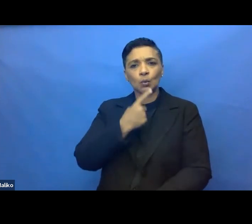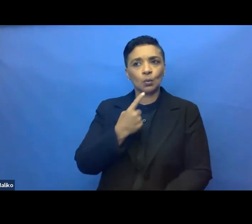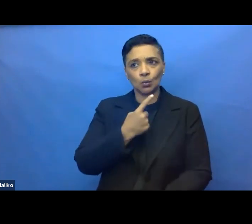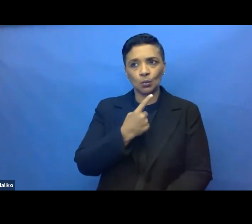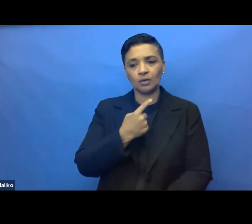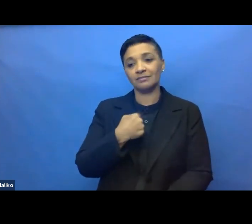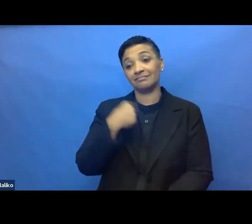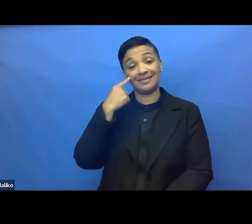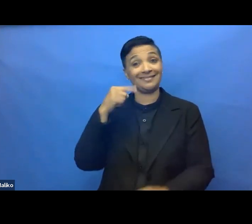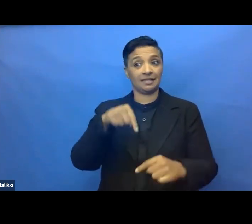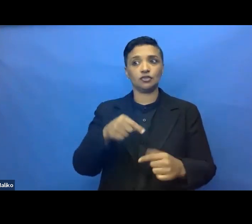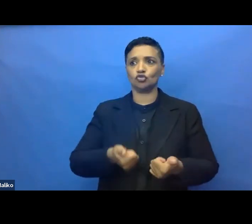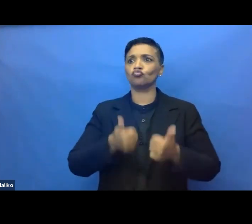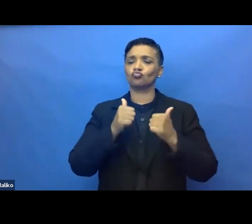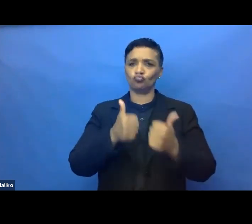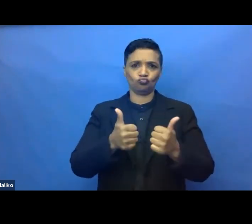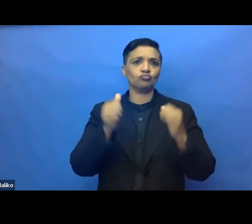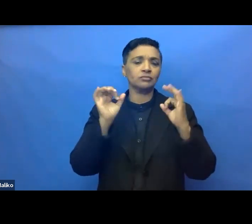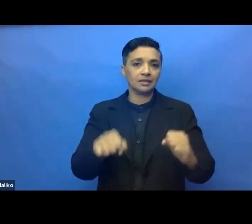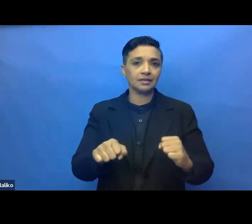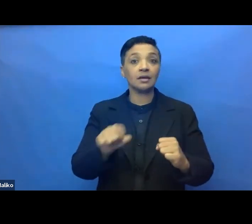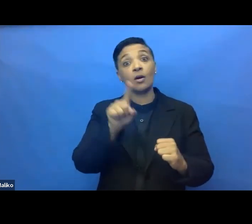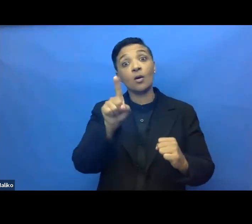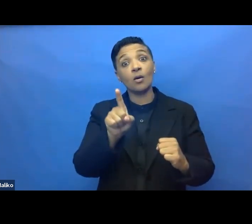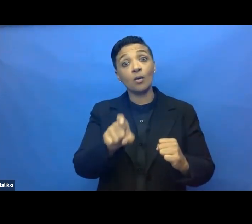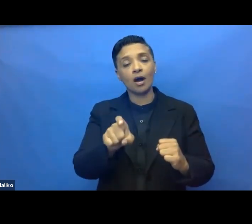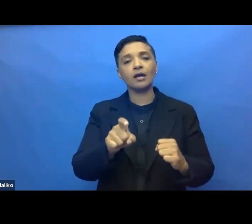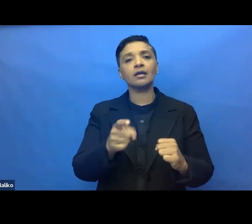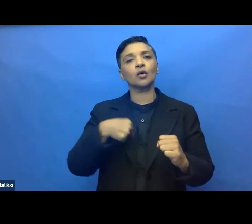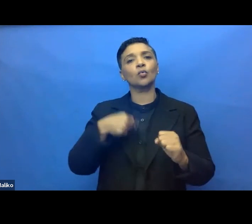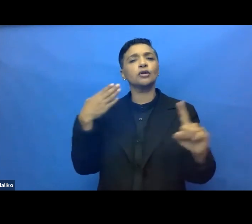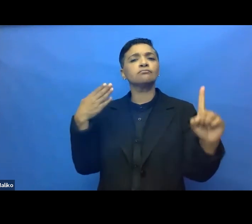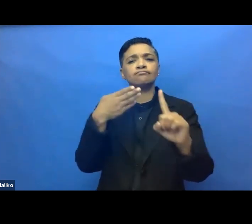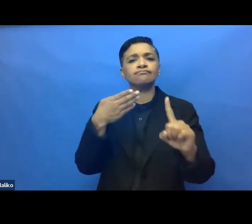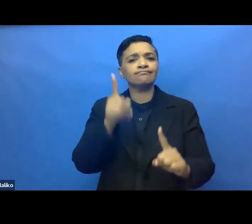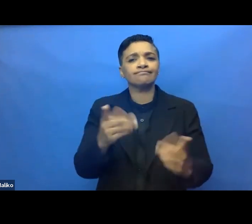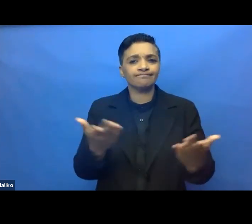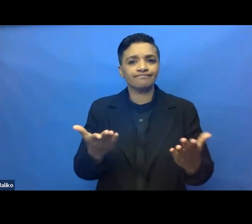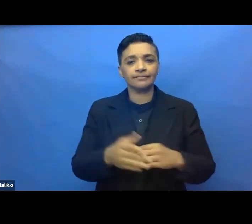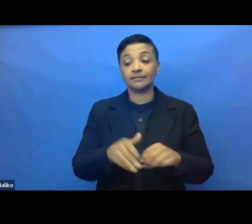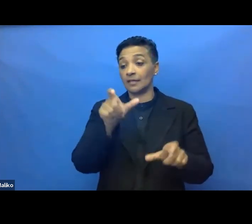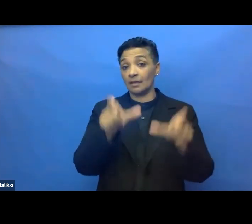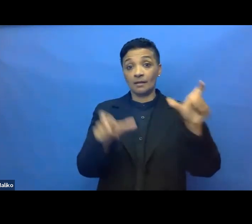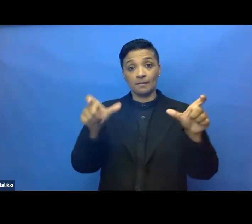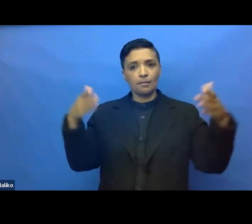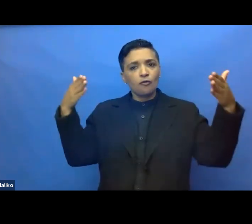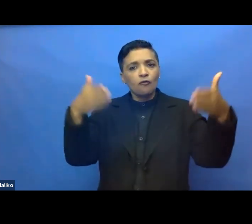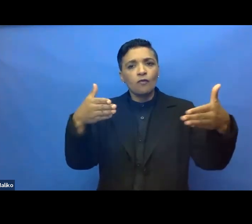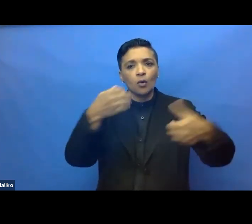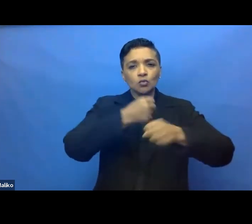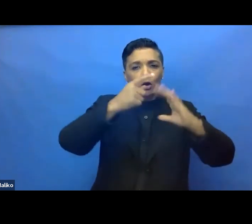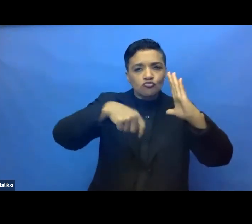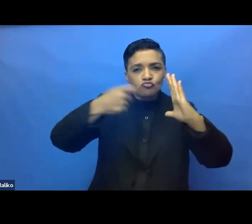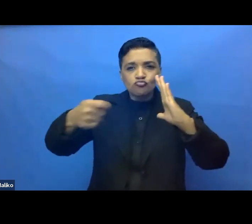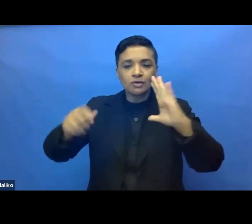de la question de savoir c'est les capacités de qui devront être renforcées. L'objectif final, c'est que